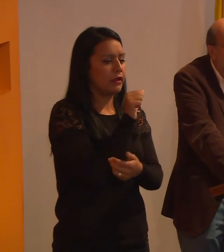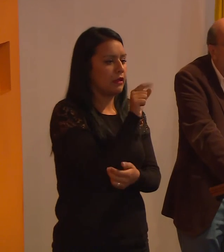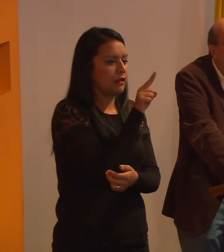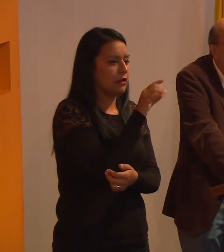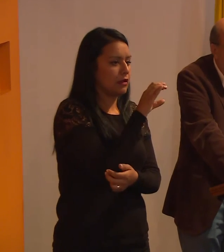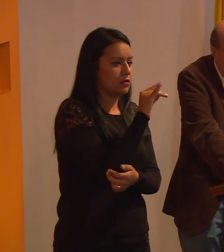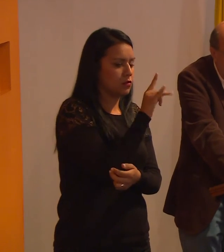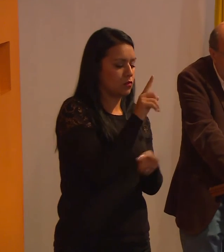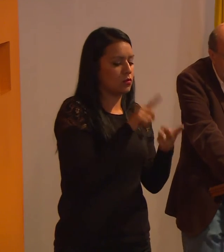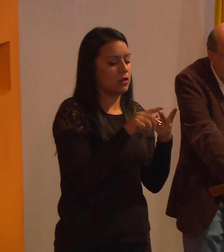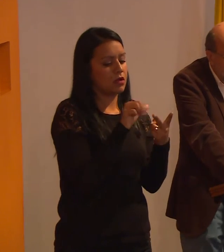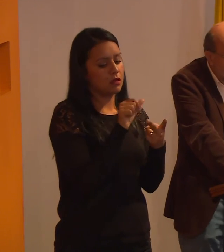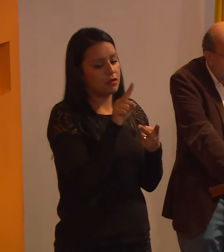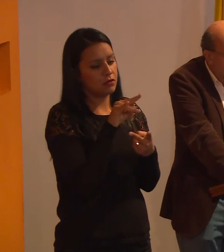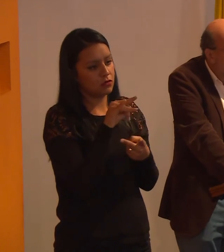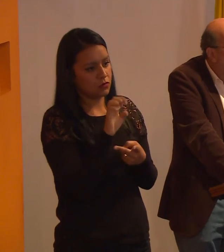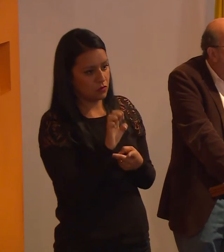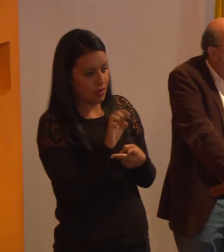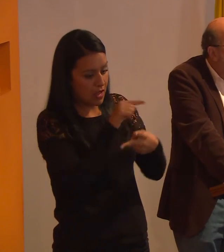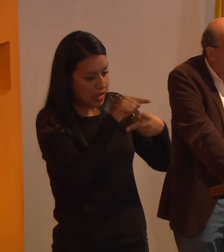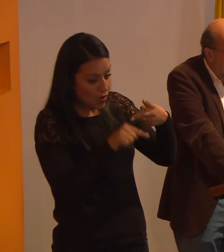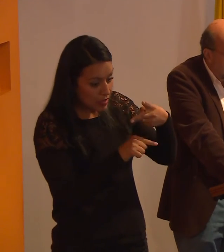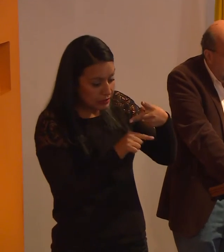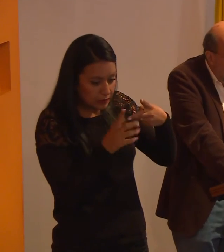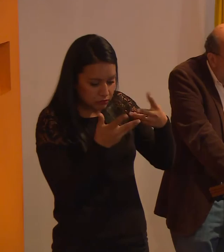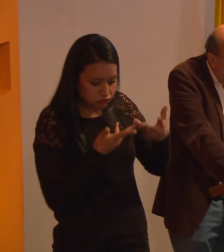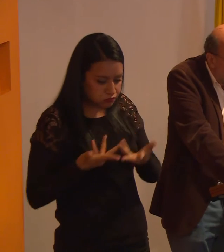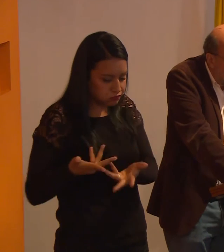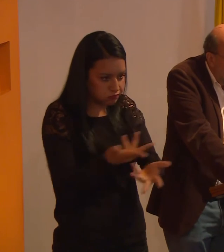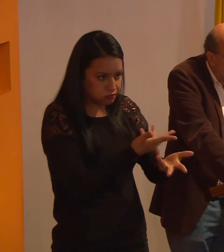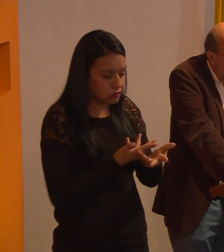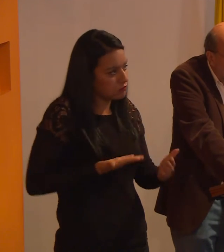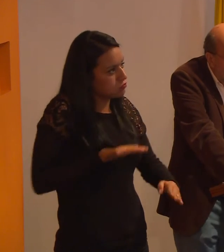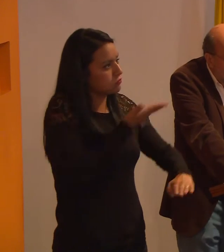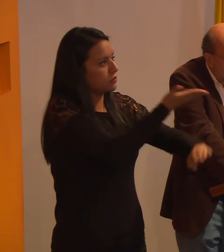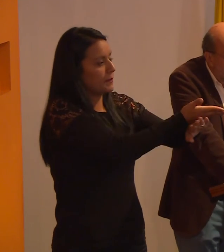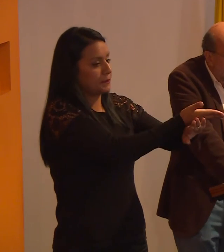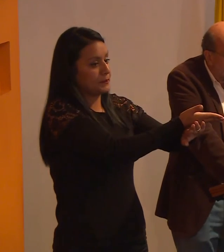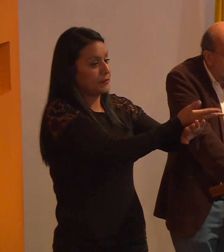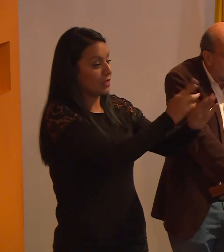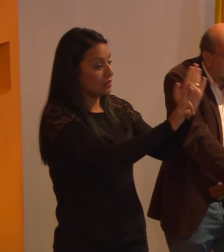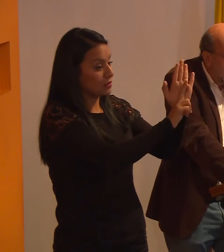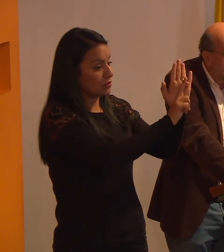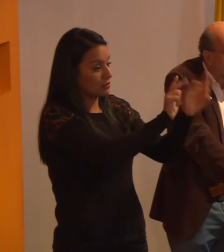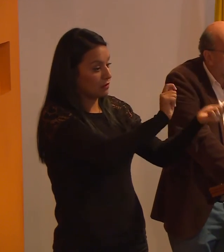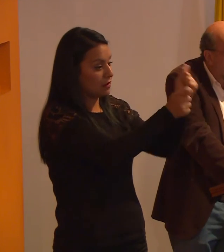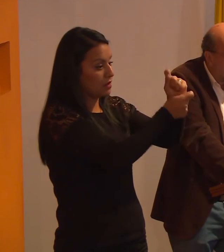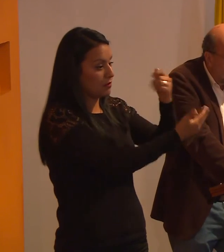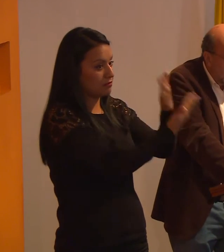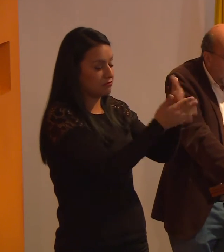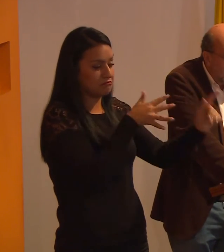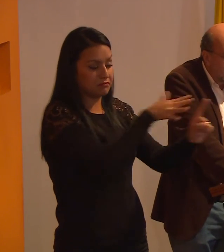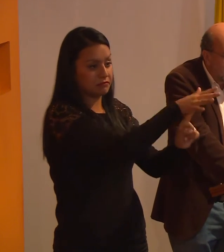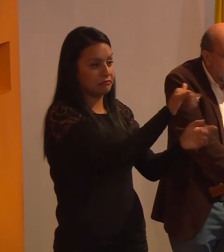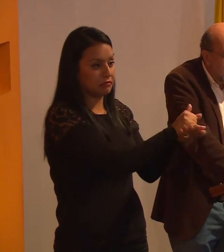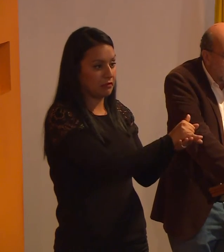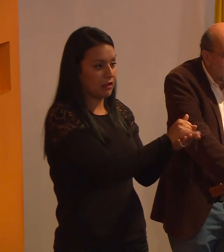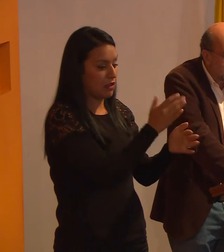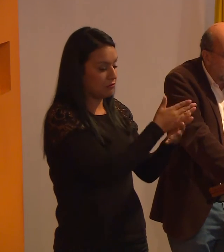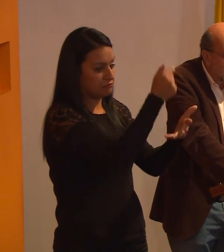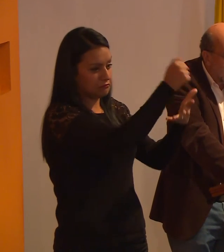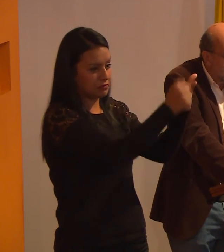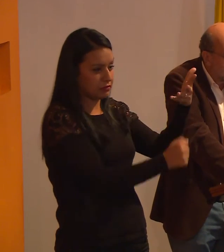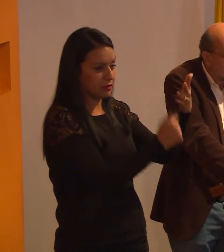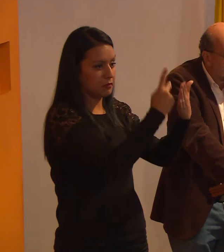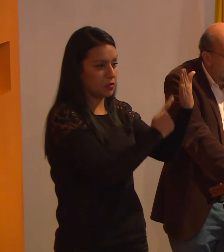o el SUE. De alguna manera, los cambios que la resolución misma sufrió en sus